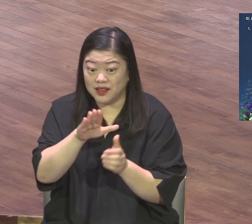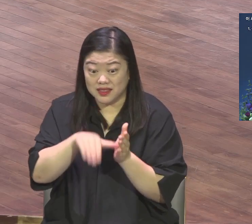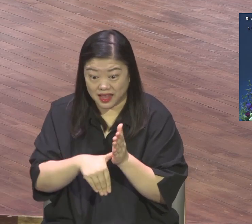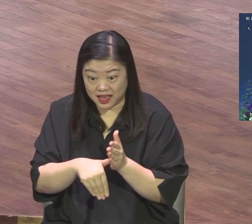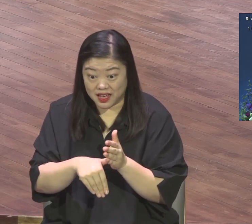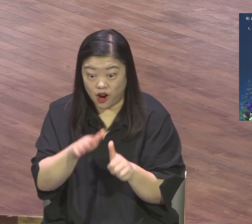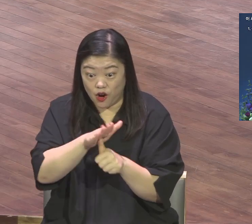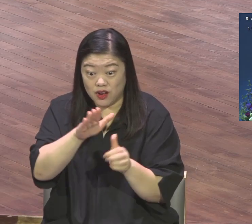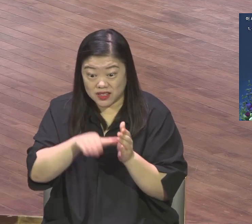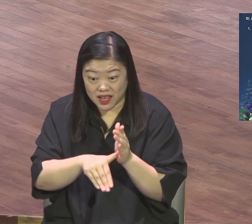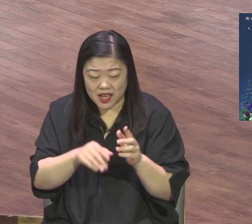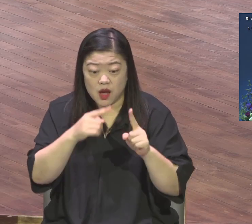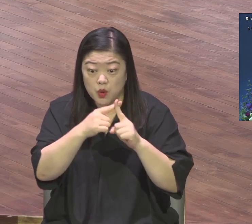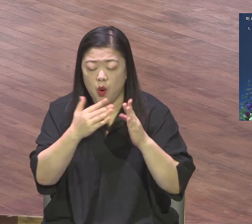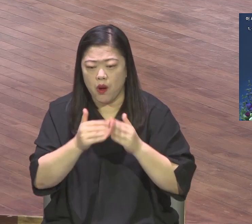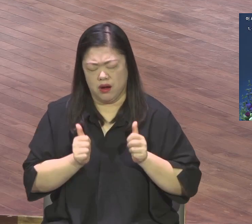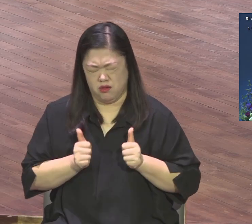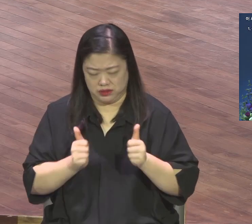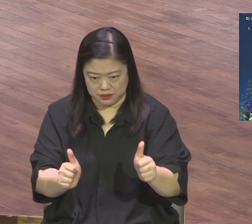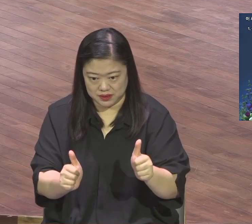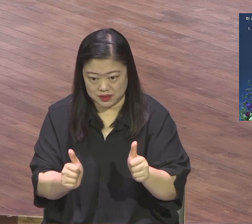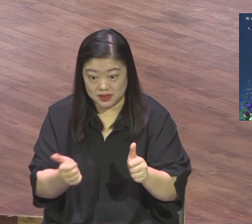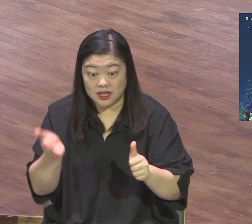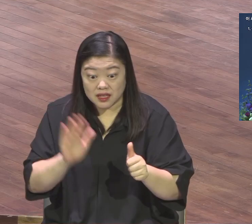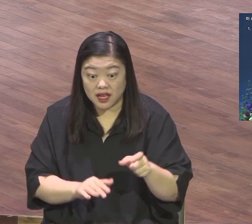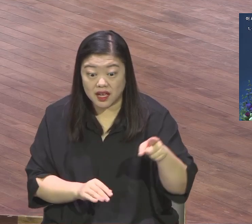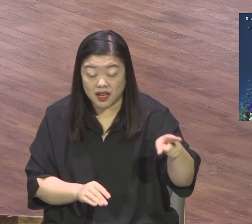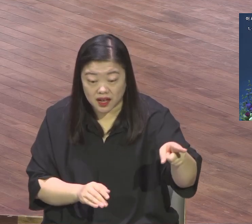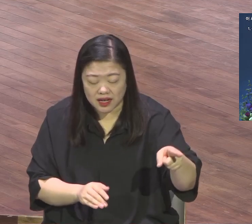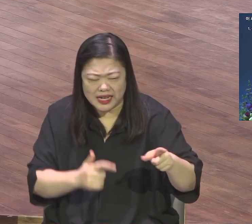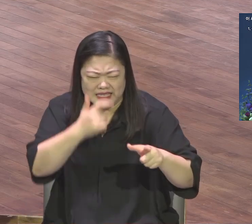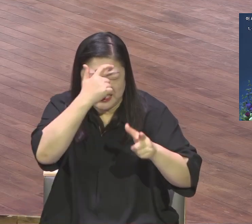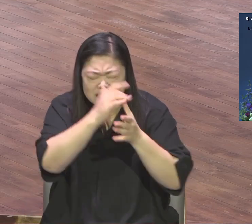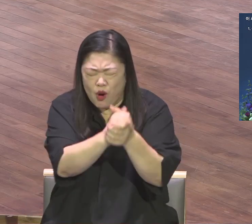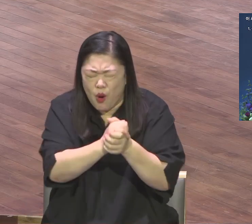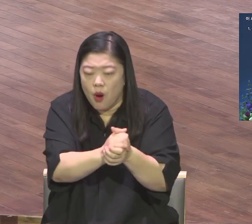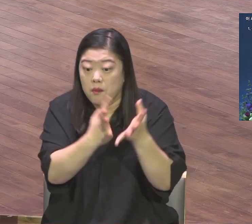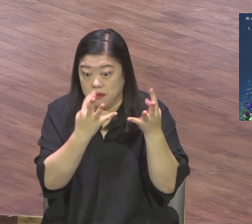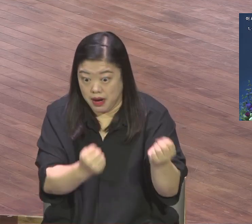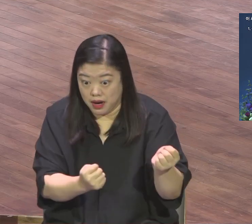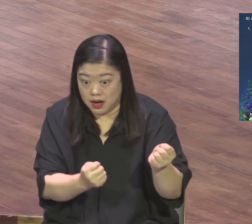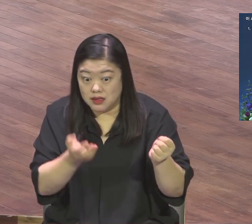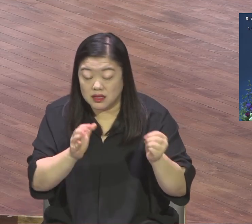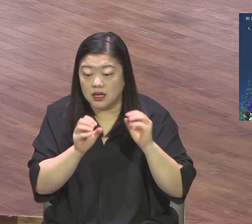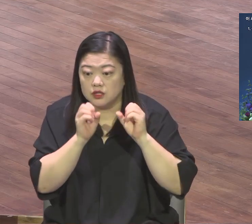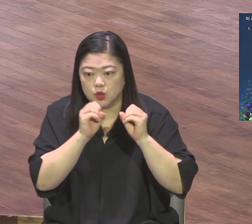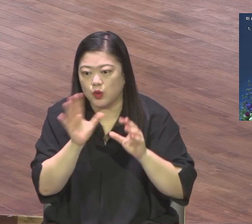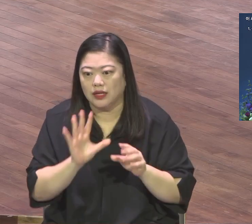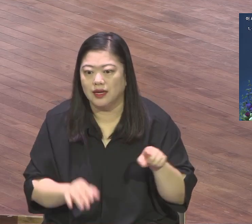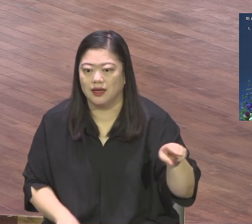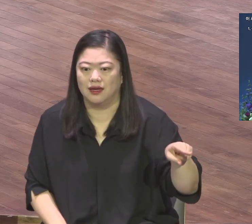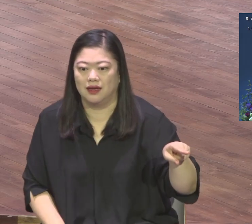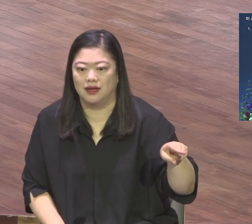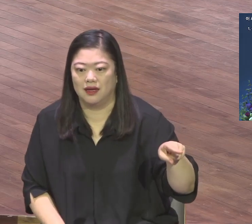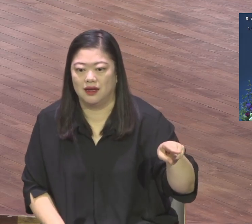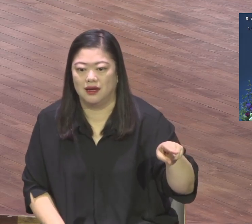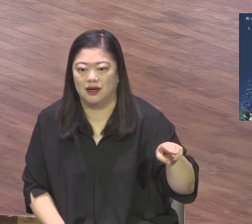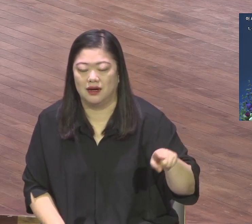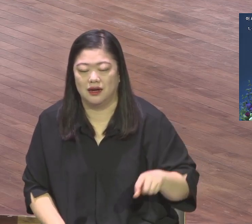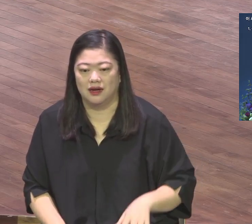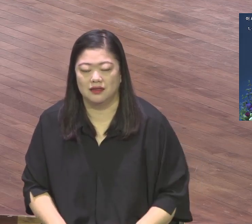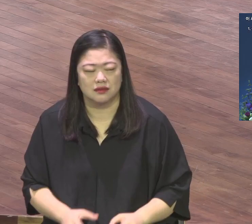교회에서 기도운동 전도운동 혼자서 기도하다가 같이 청년들 몇 명 데리고